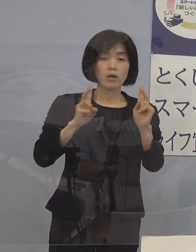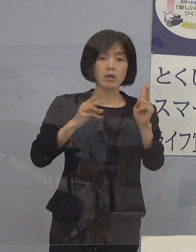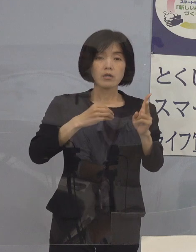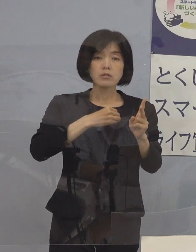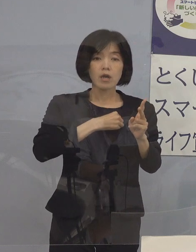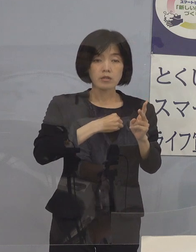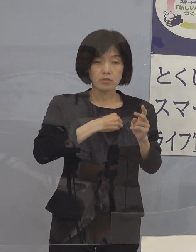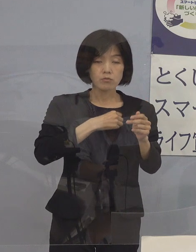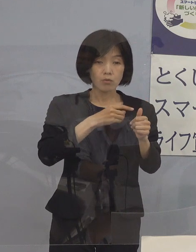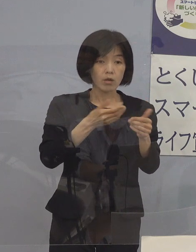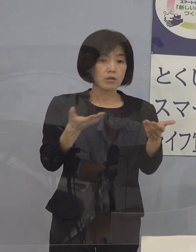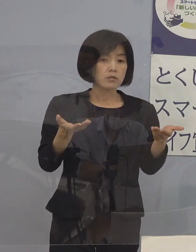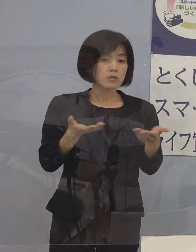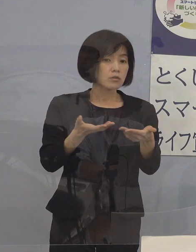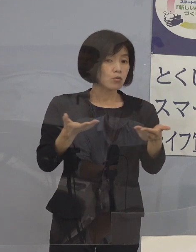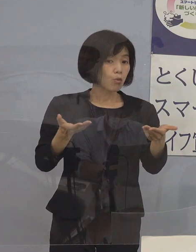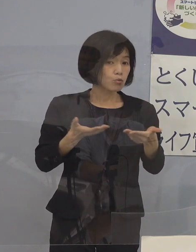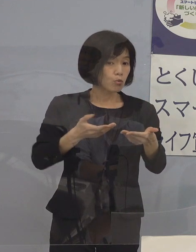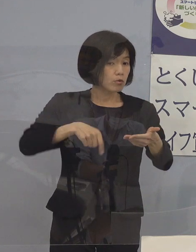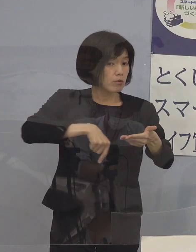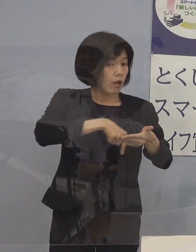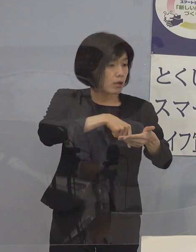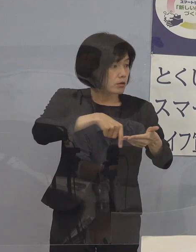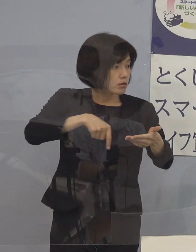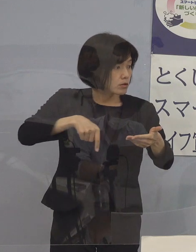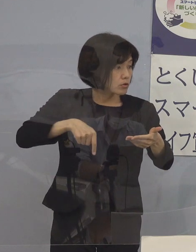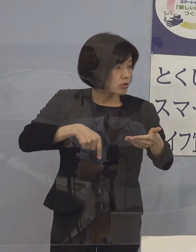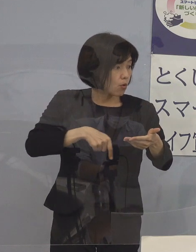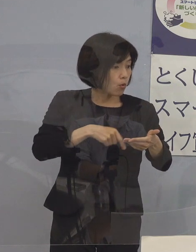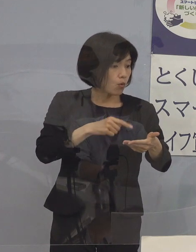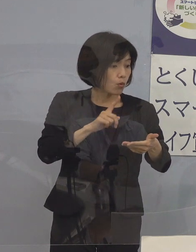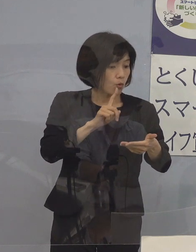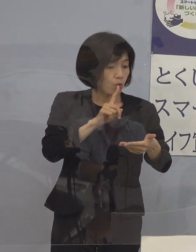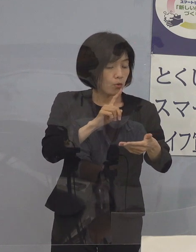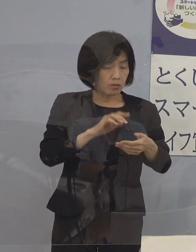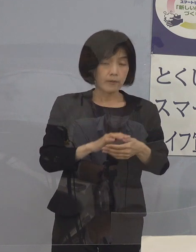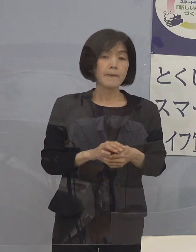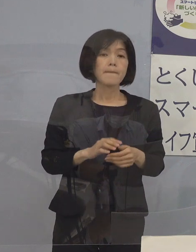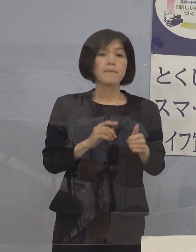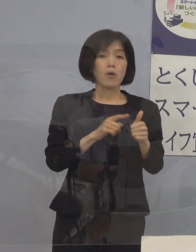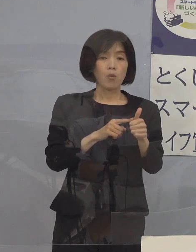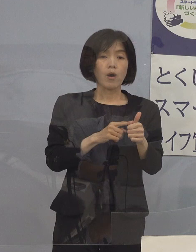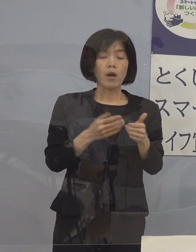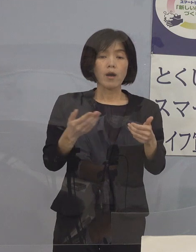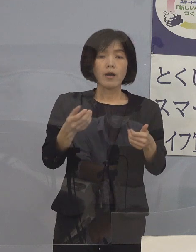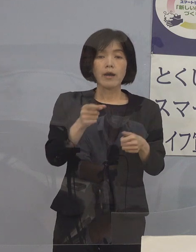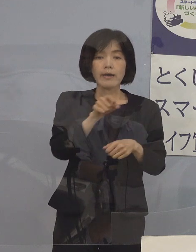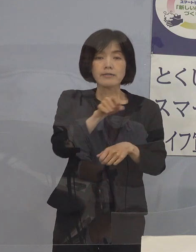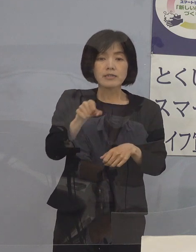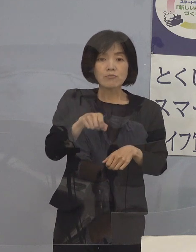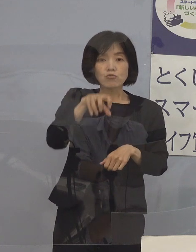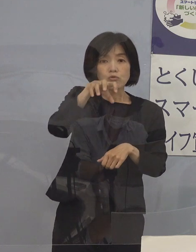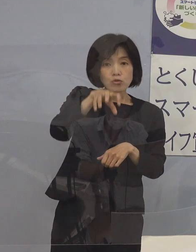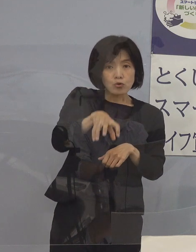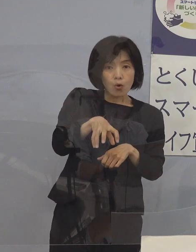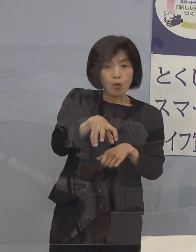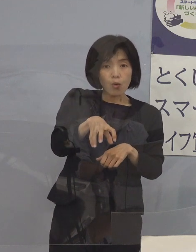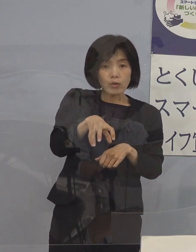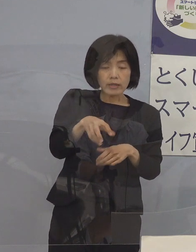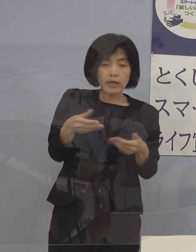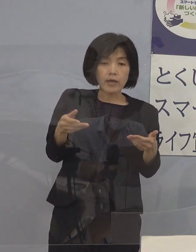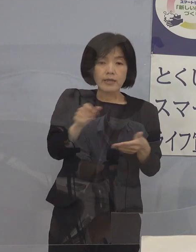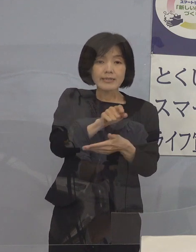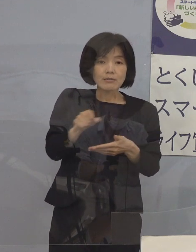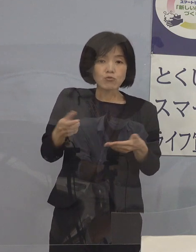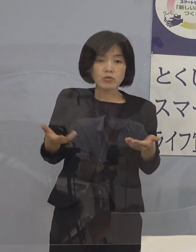社員の方っていうのはお仕事上どういうお仕事というか、 はい、この方は事務所内での事務作